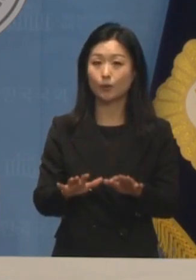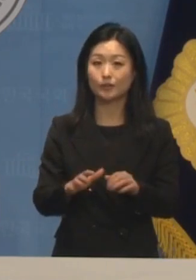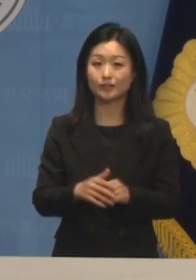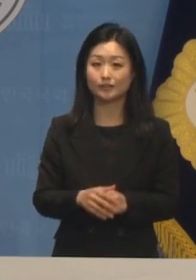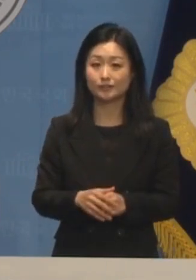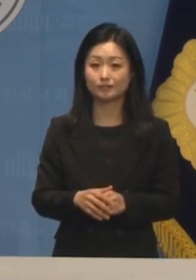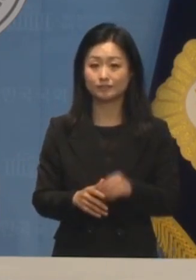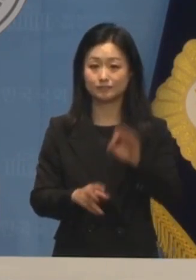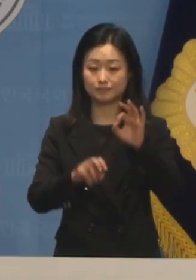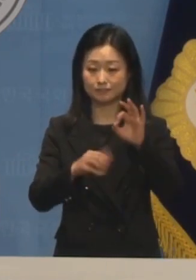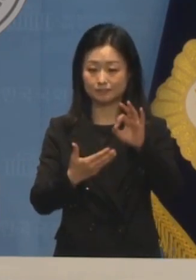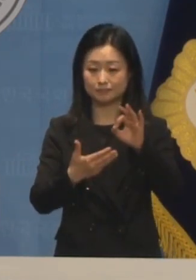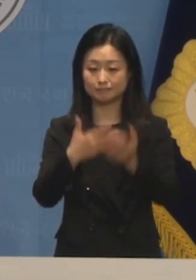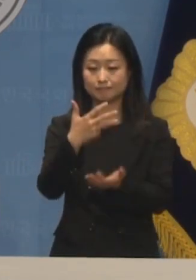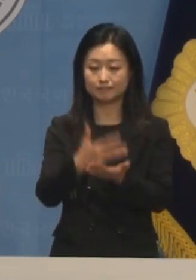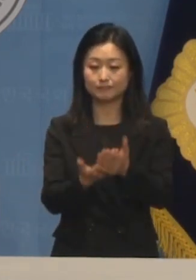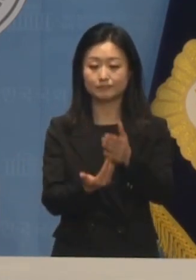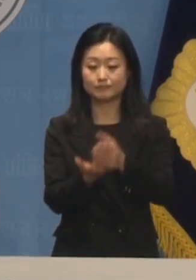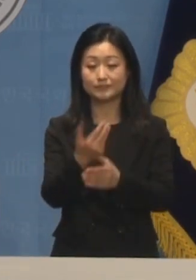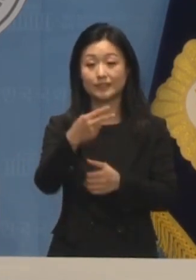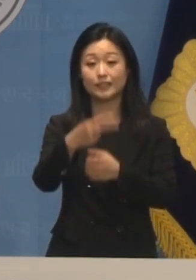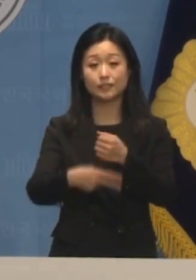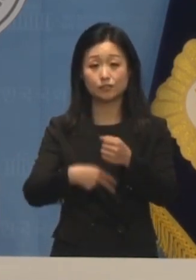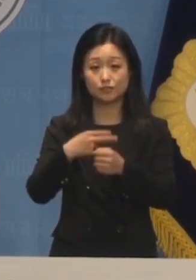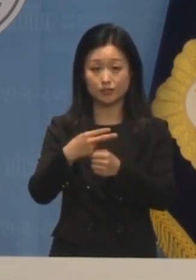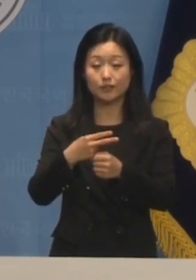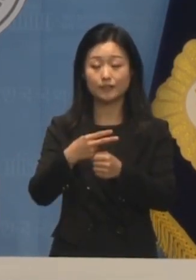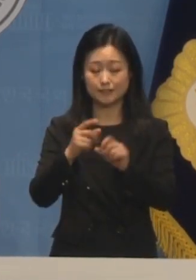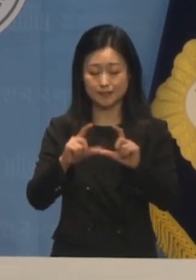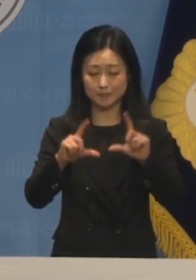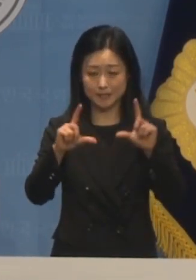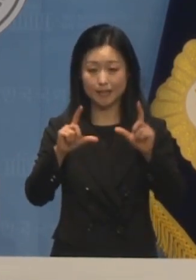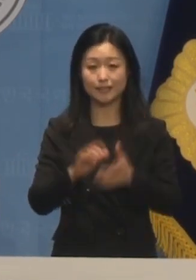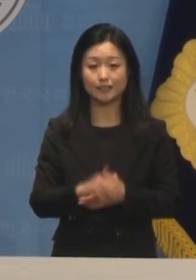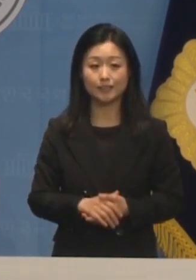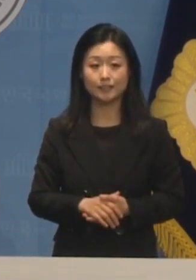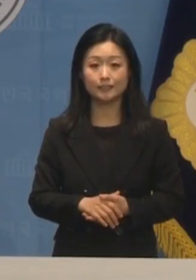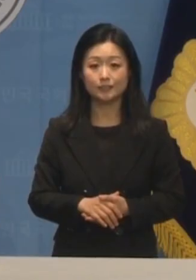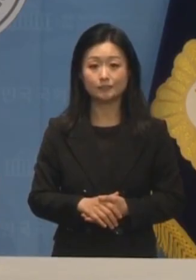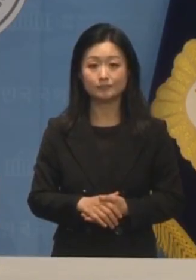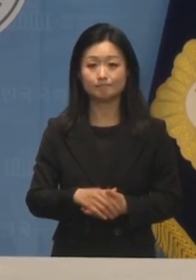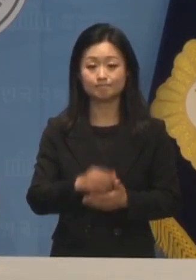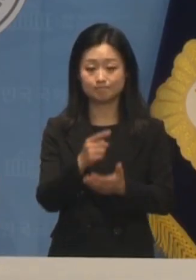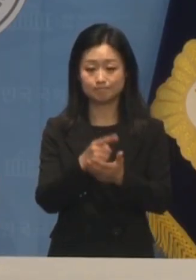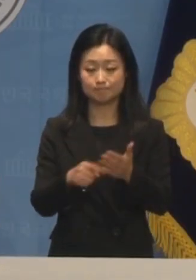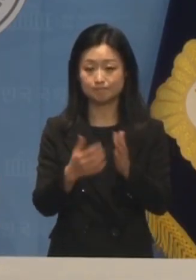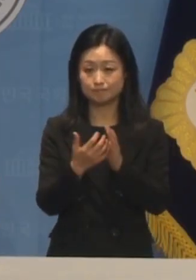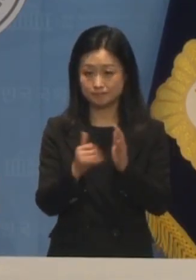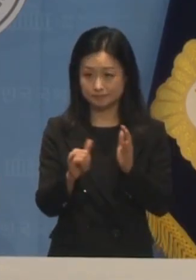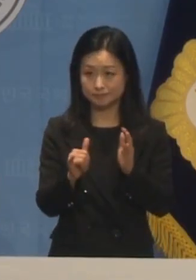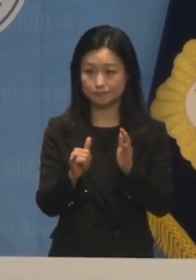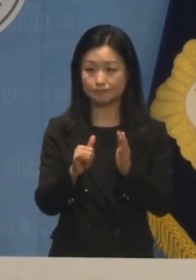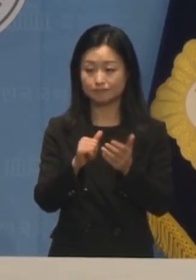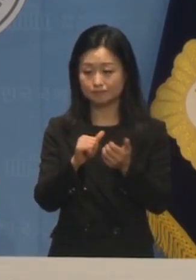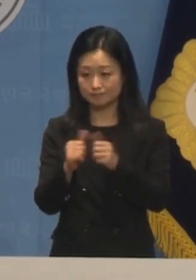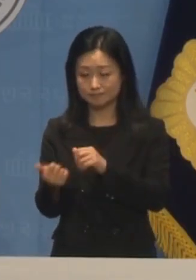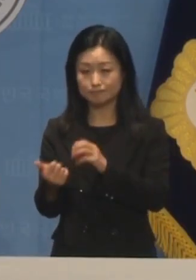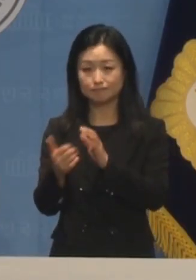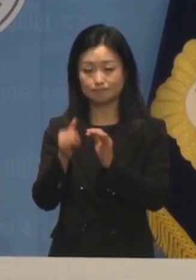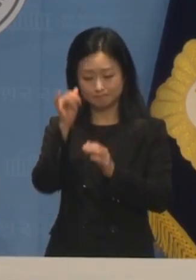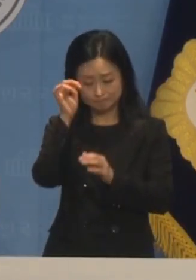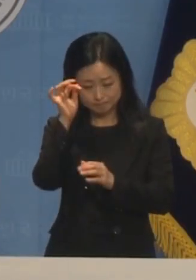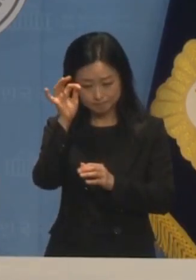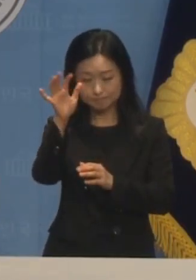12구 이태원 참사 2주기 날입니다. 다시 한번 희생자분들의 명복을 빌고